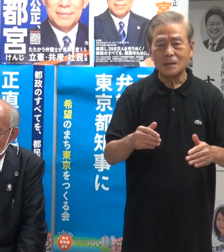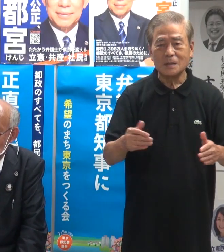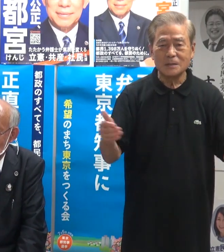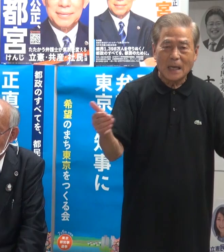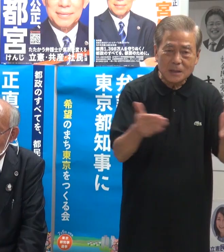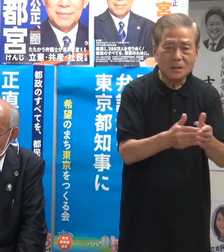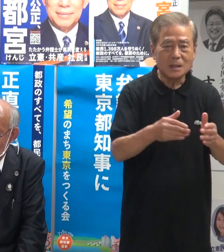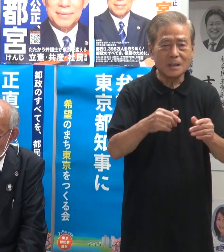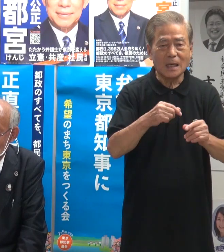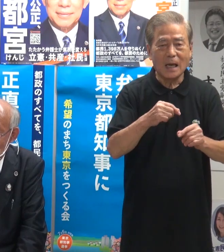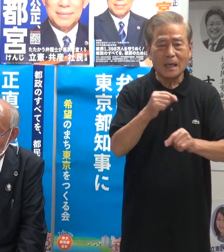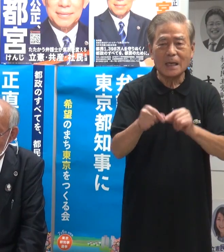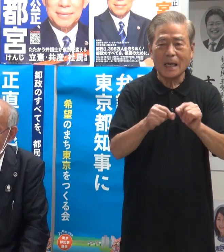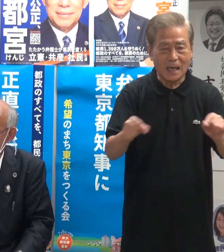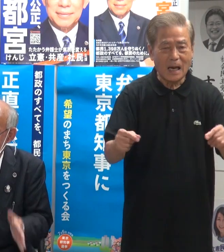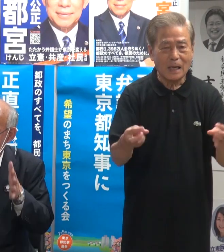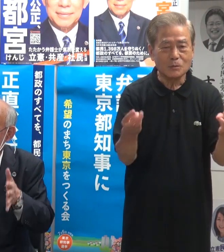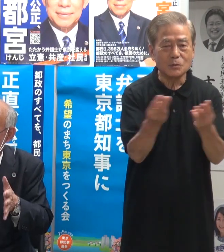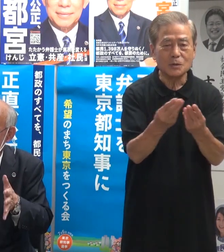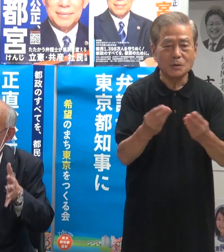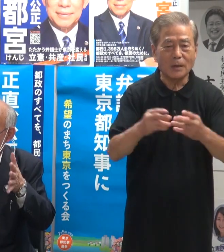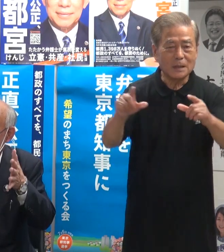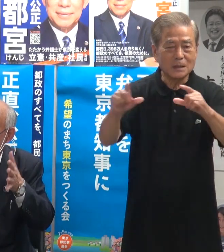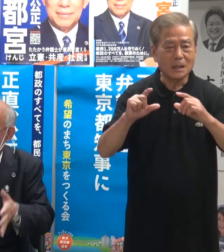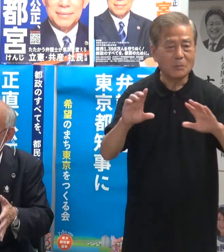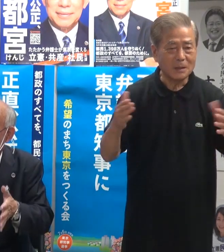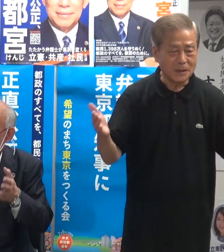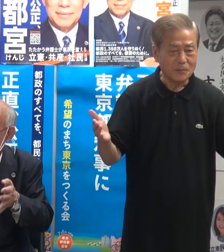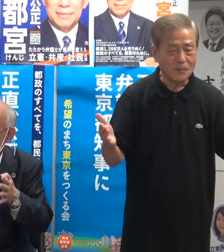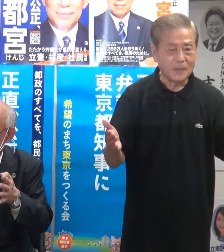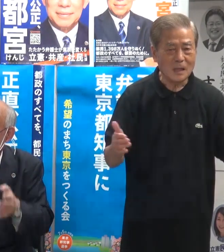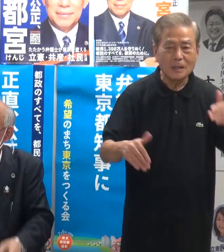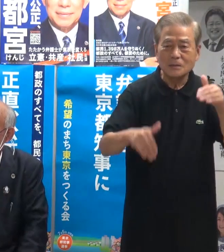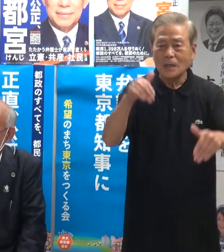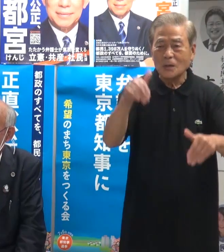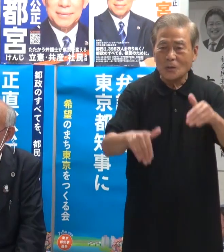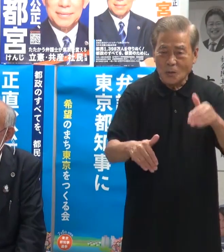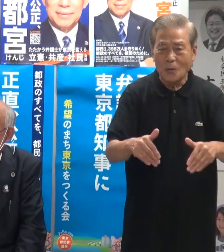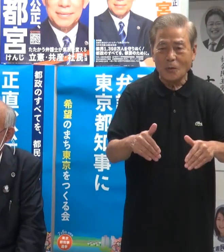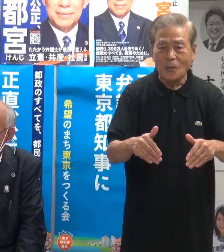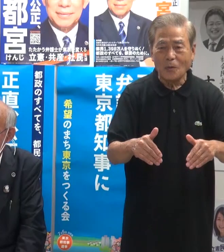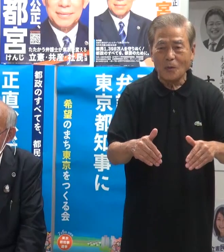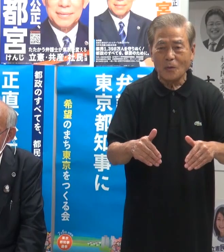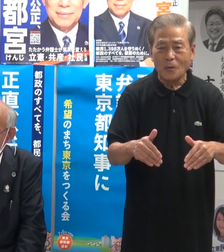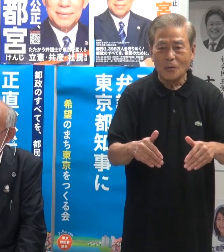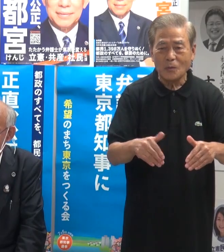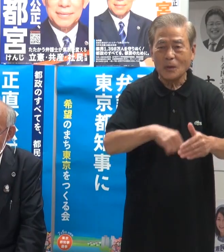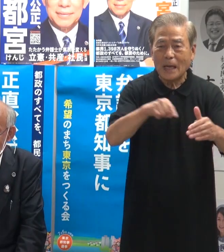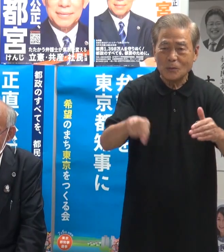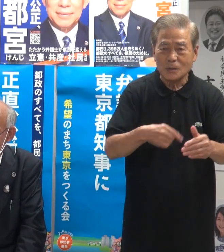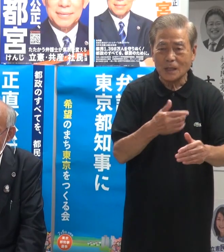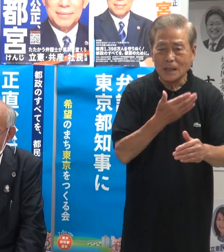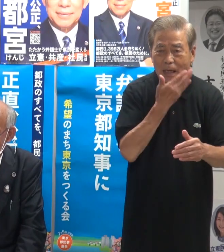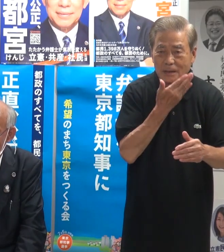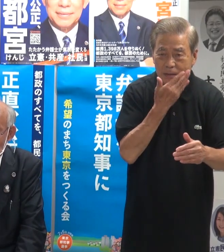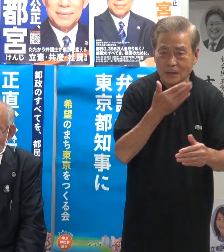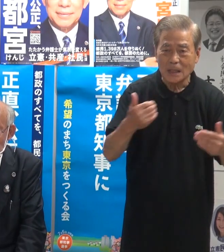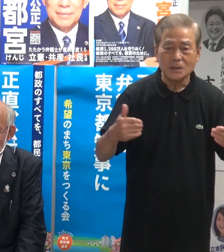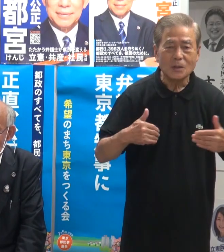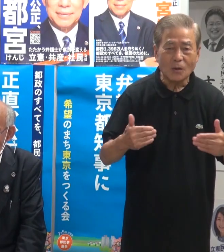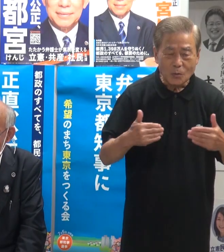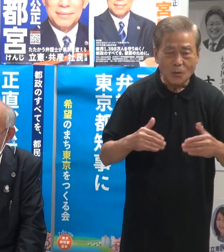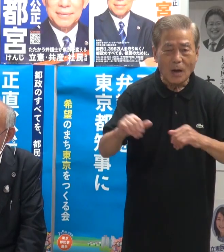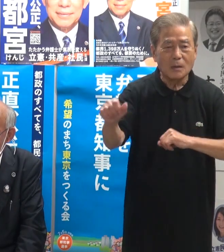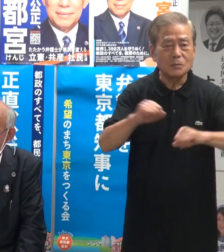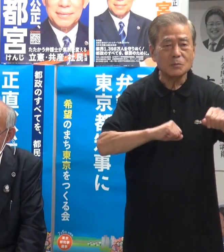運動がですね、まあ、選挙っていうのは結果が非常に重要なんですけど、やはり一つの運動ですので、この